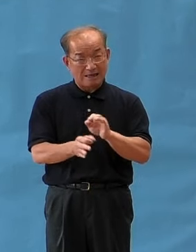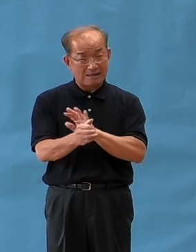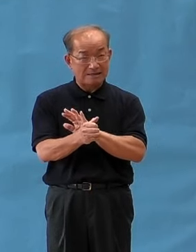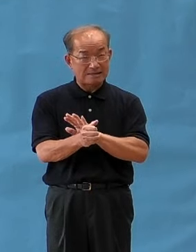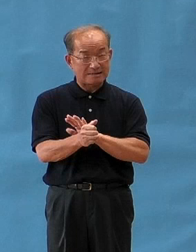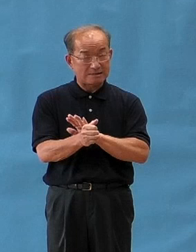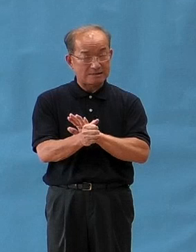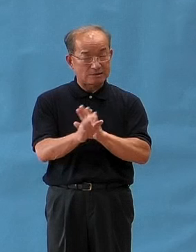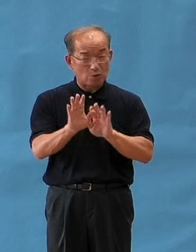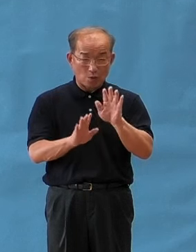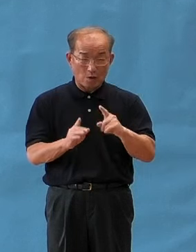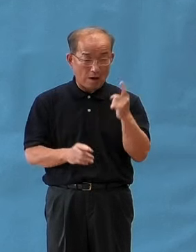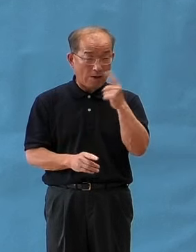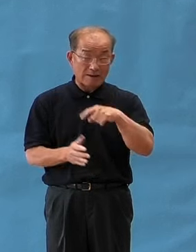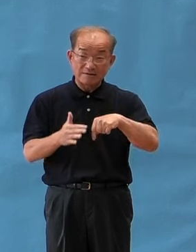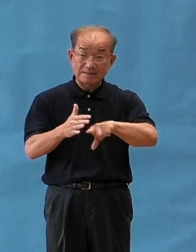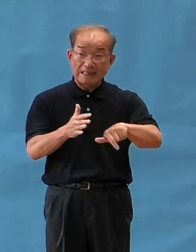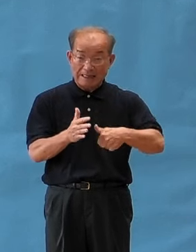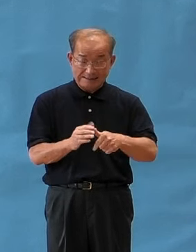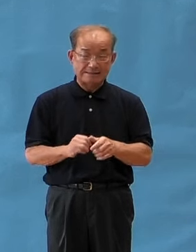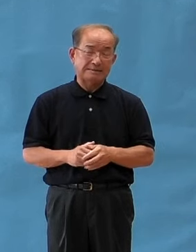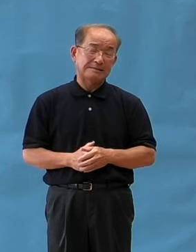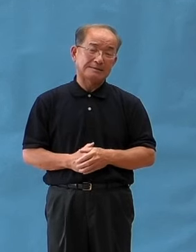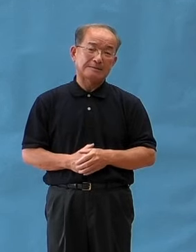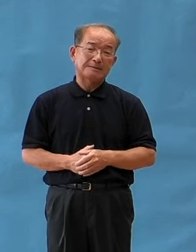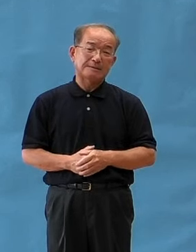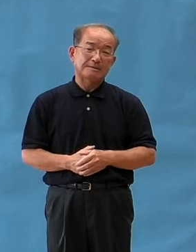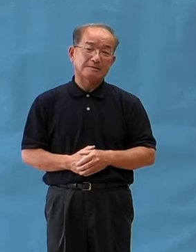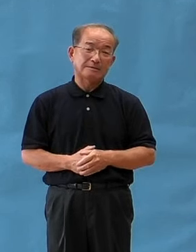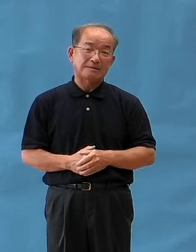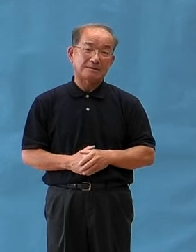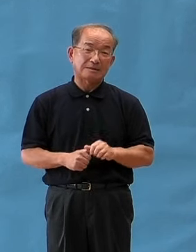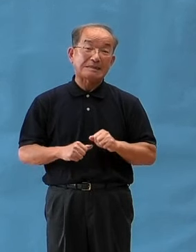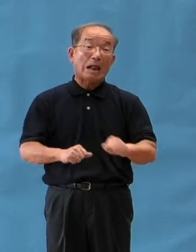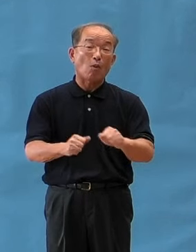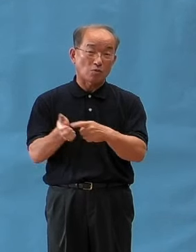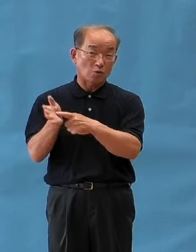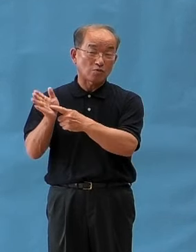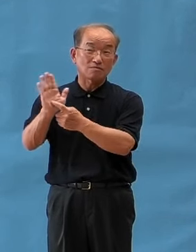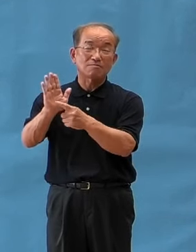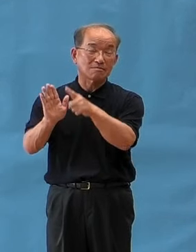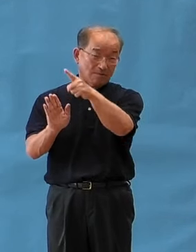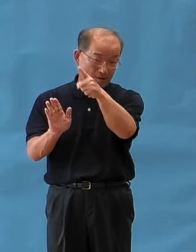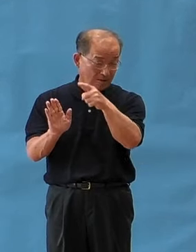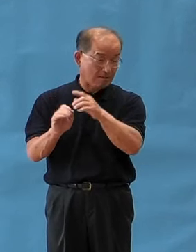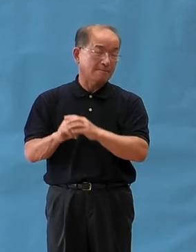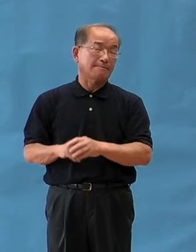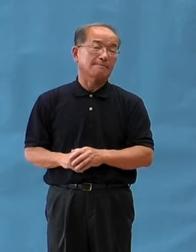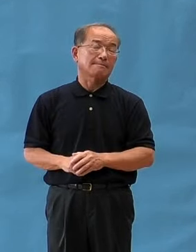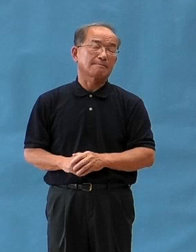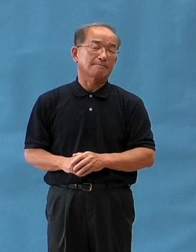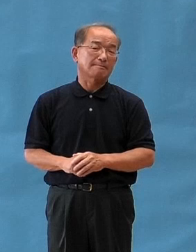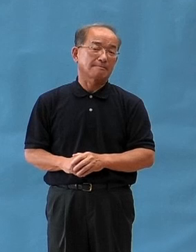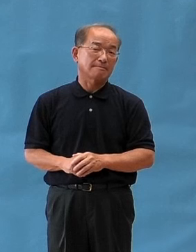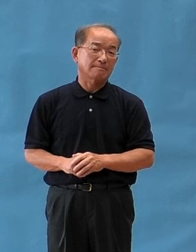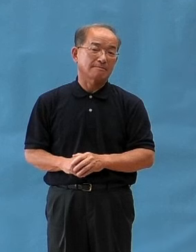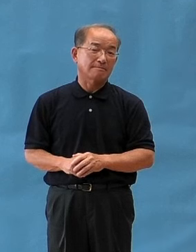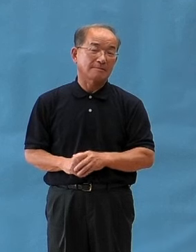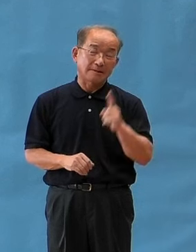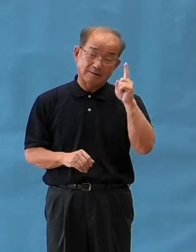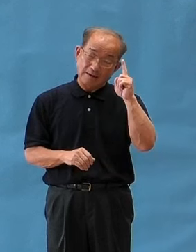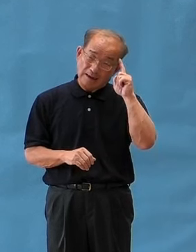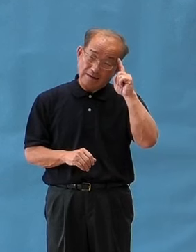か下がってるっていうときに、やろうなんていうことをその考